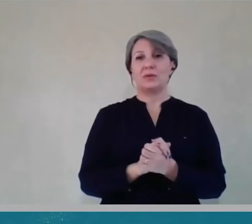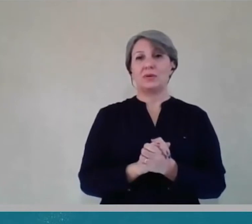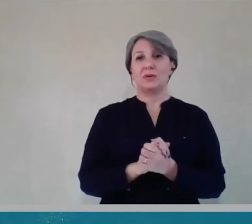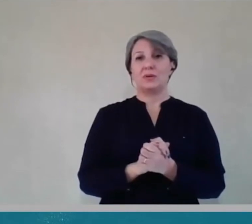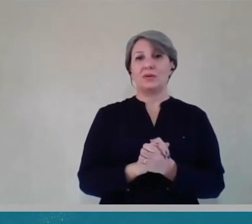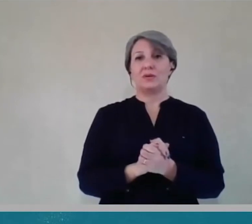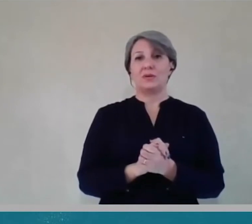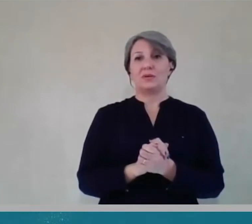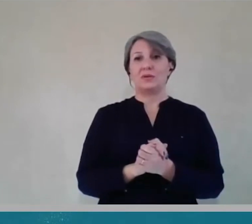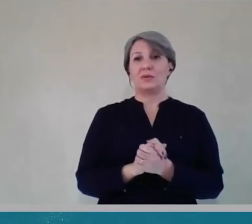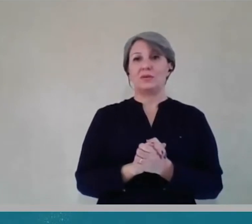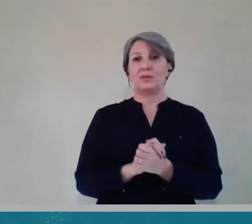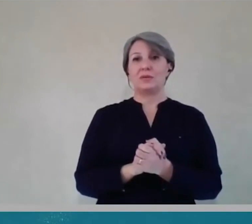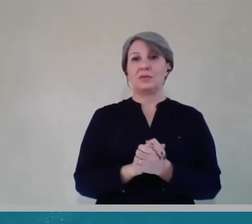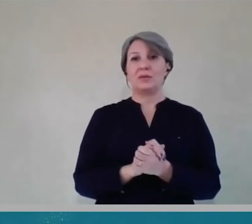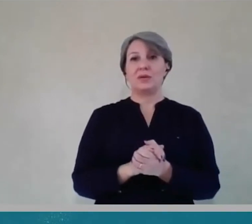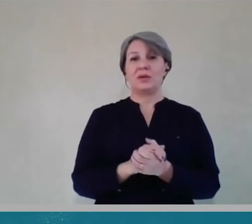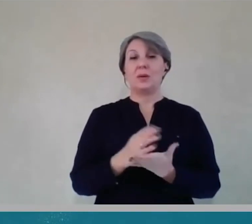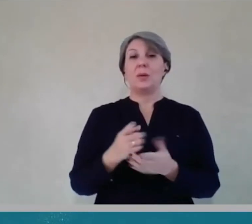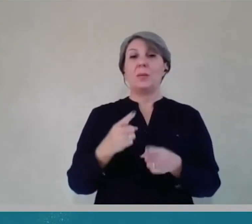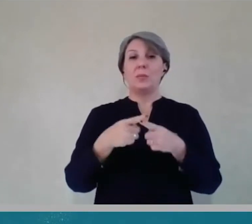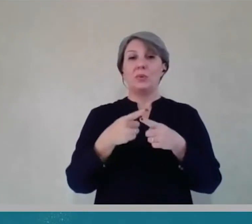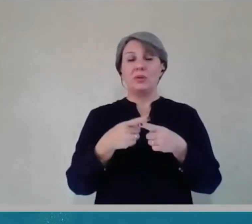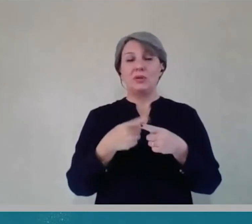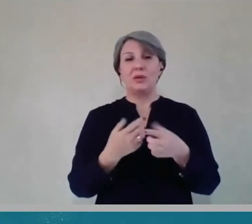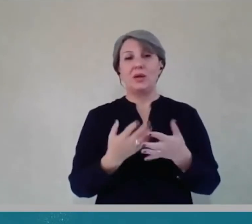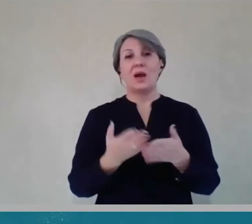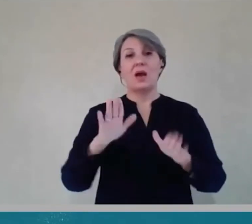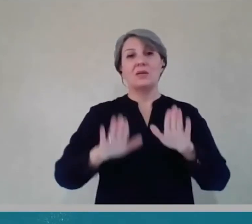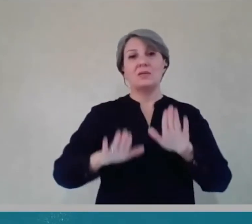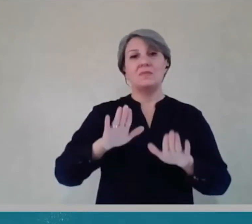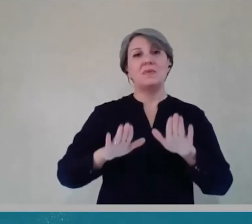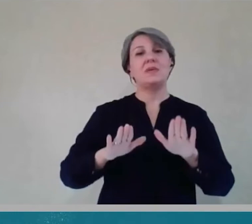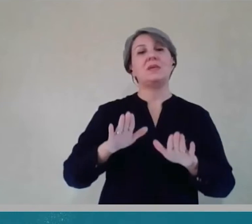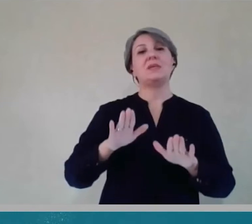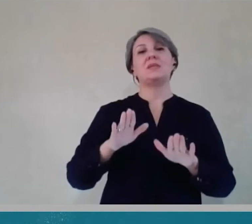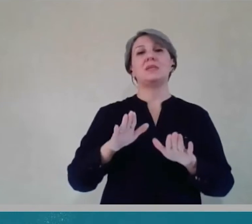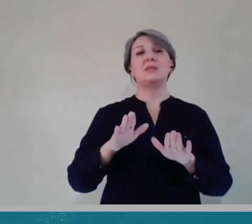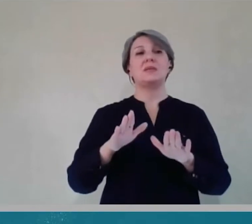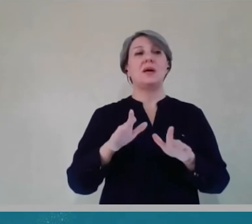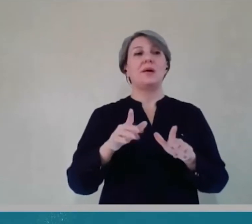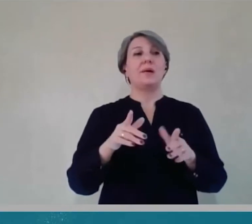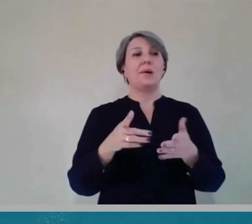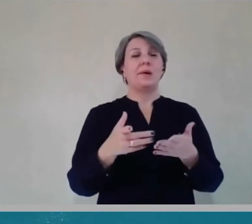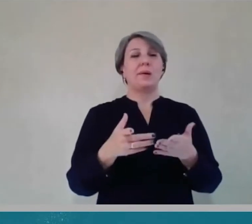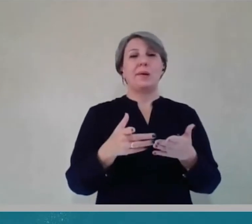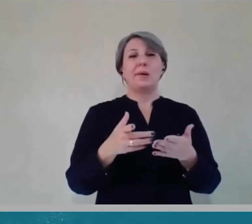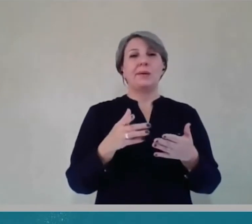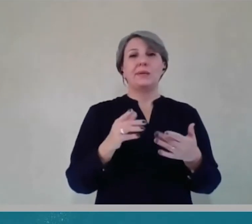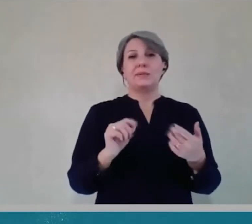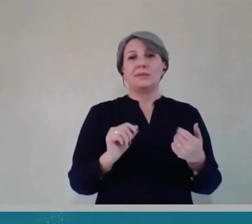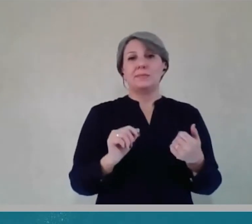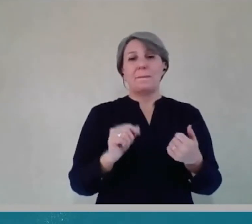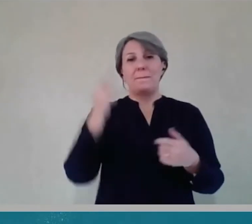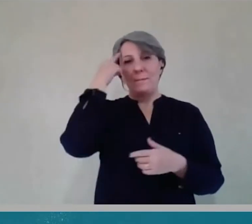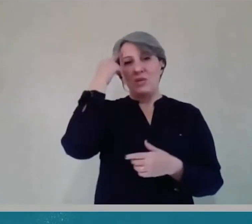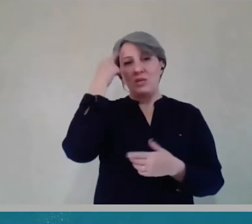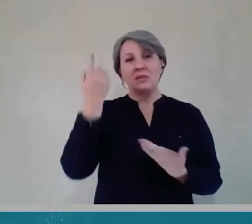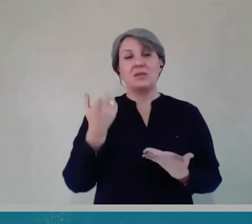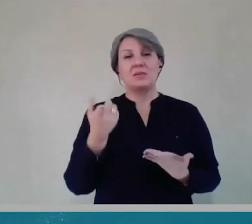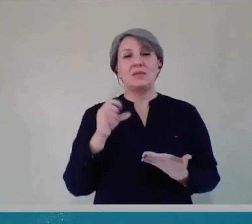pode perder a salvação. Isso não é verdade. A verdade da Bíblia mostra que a salvação